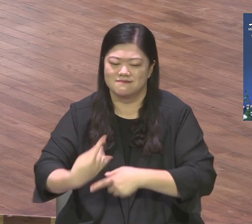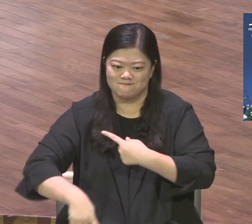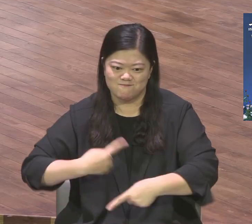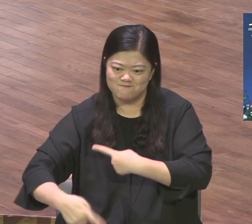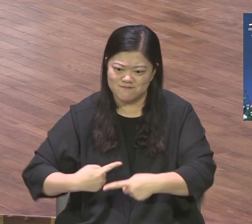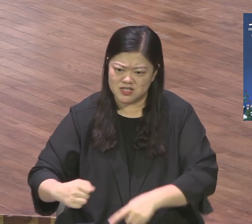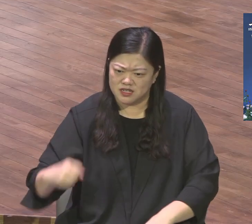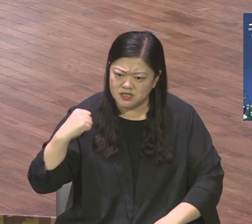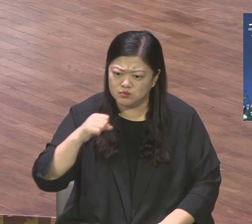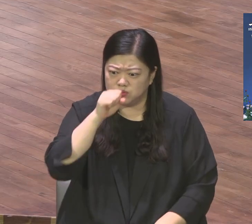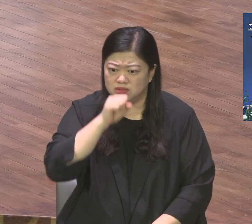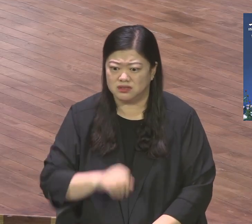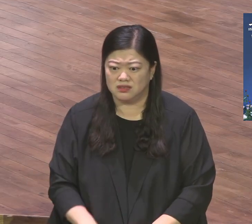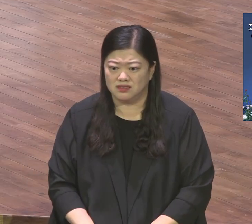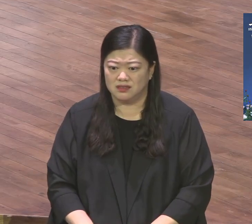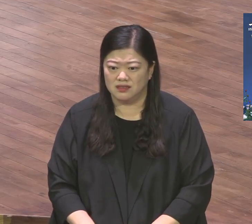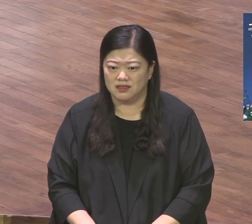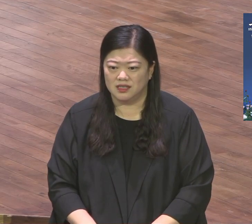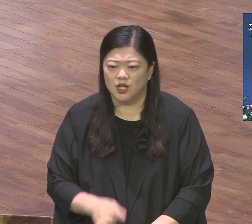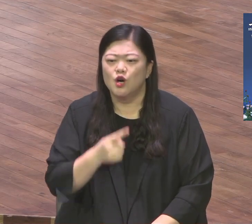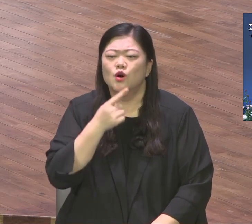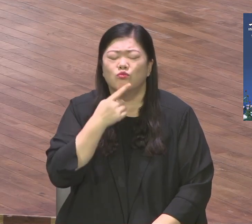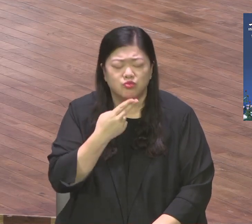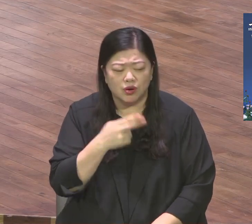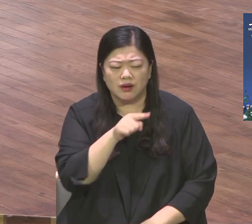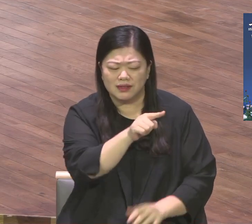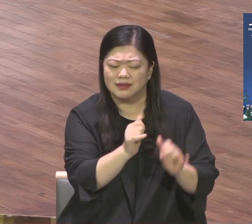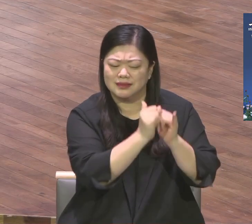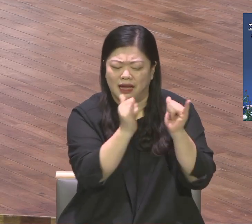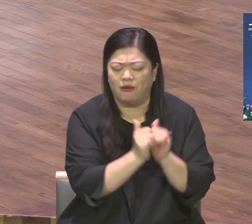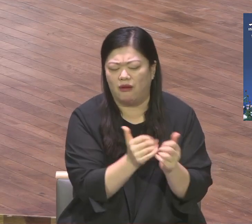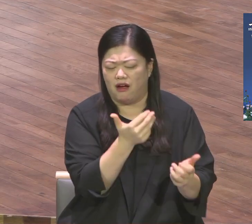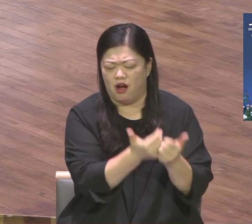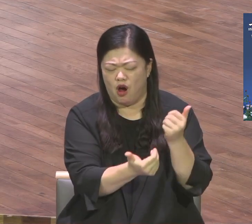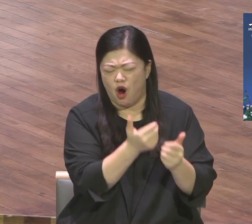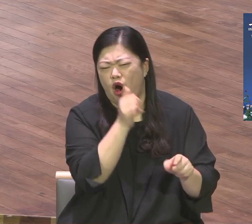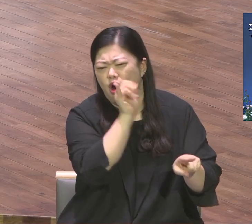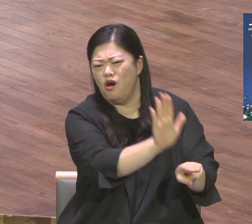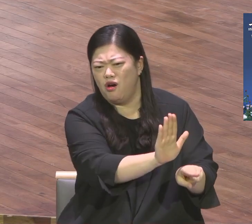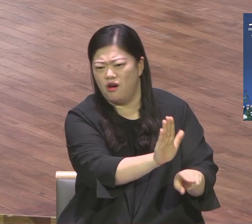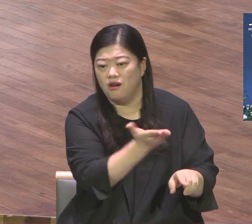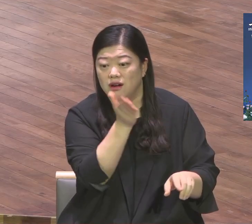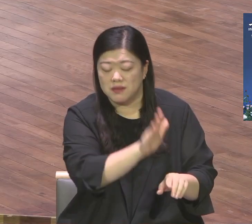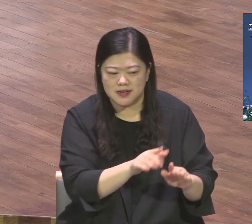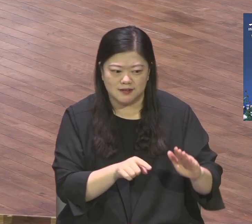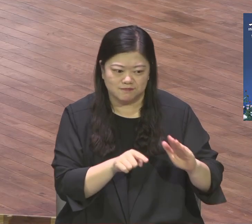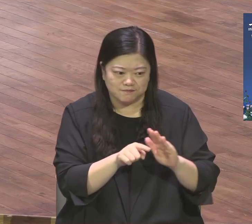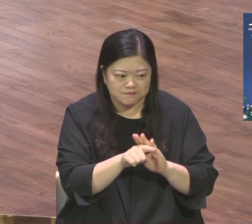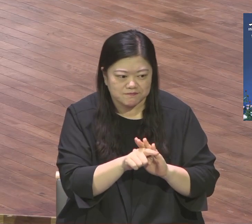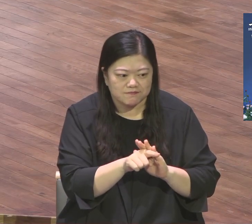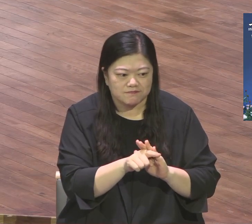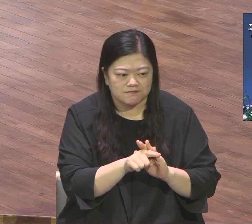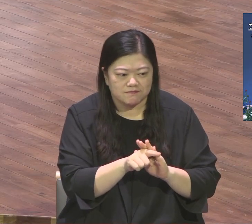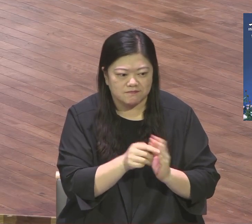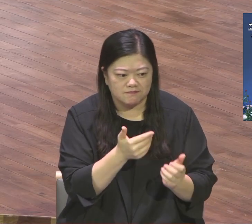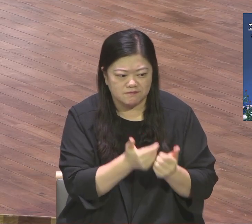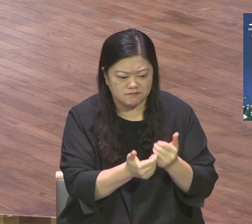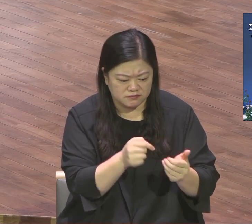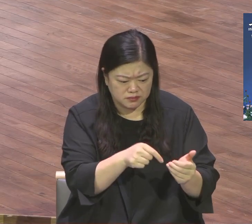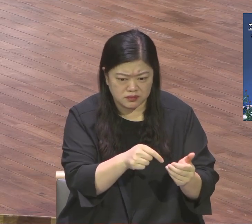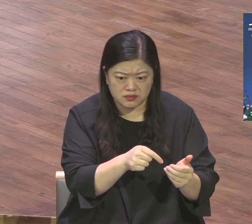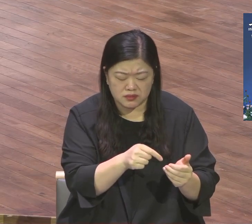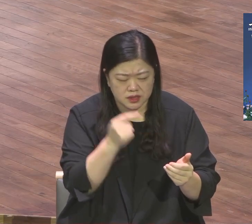없습니다. 갈등하고 고민하고 생각 뭐 하려고 합니까? 뭔 생각을 합니까? 여러분 생각 자체가 사단이 주는